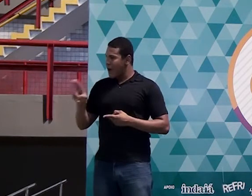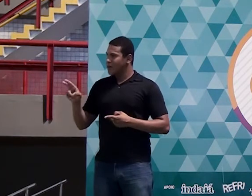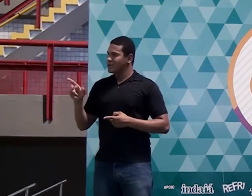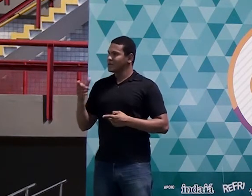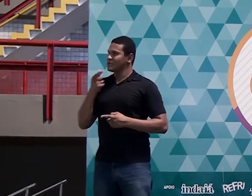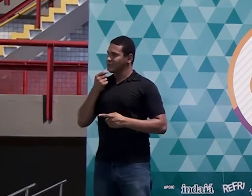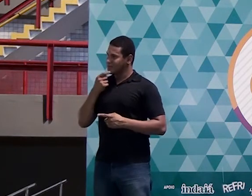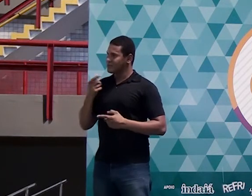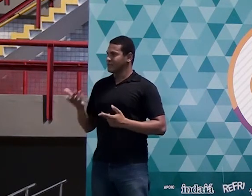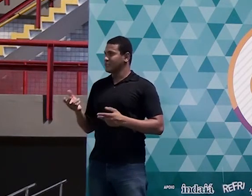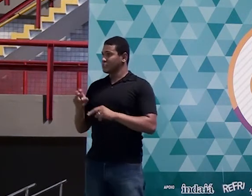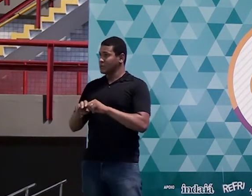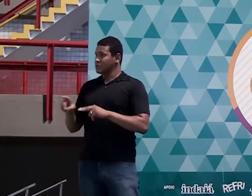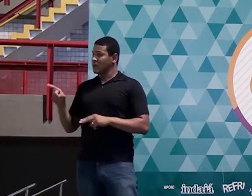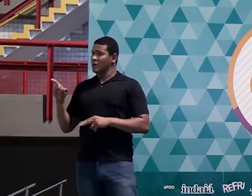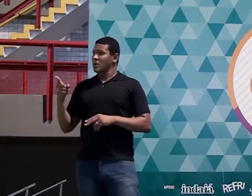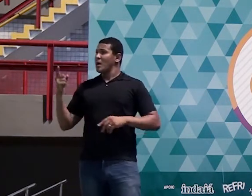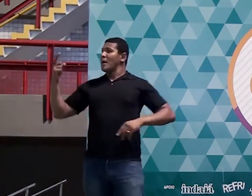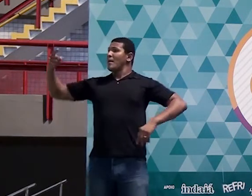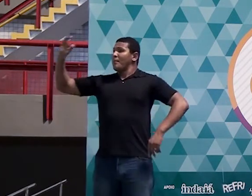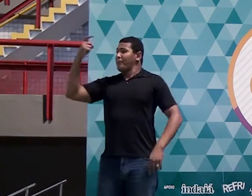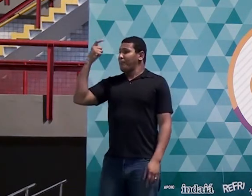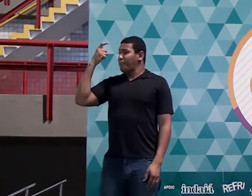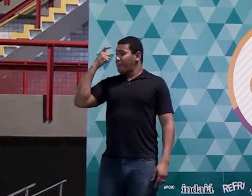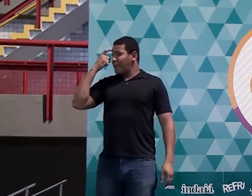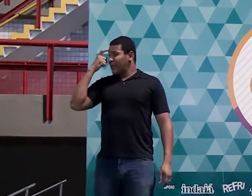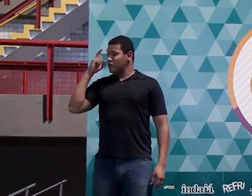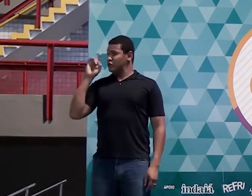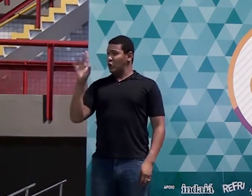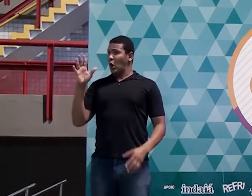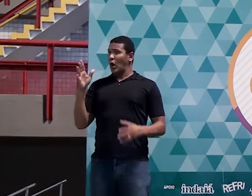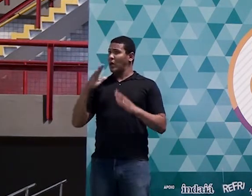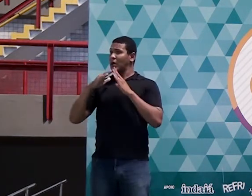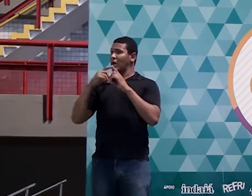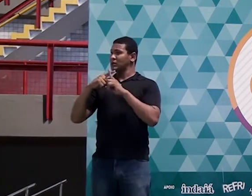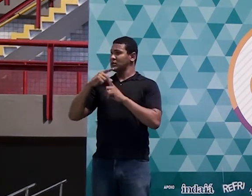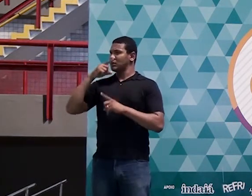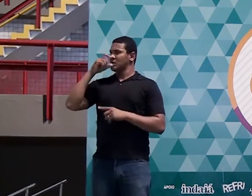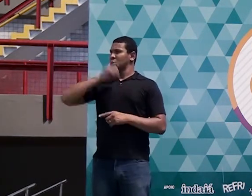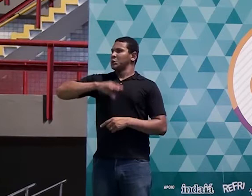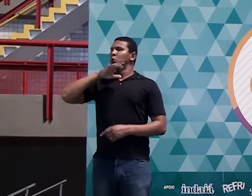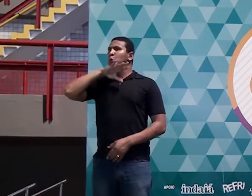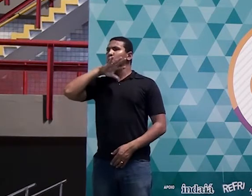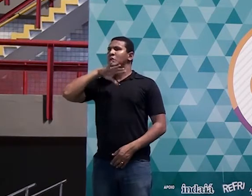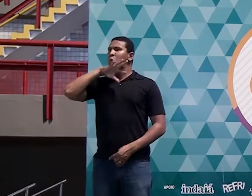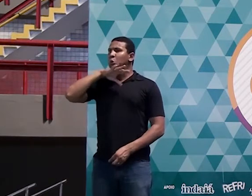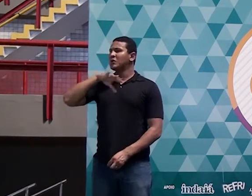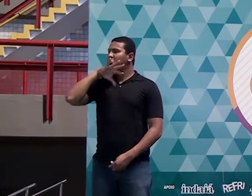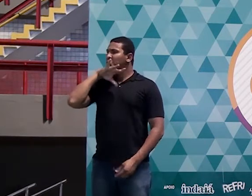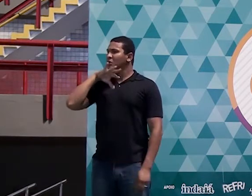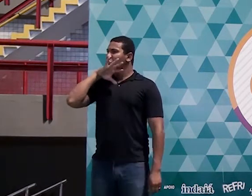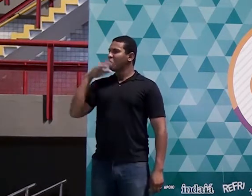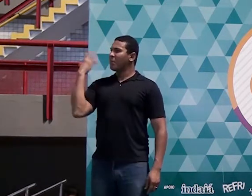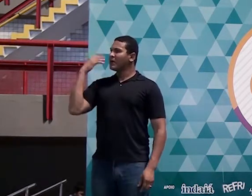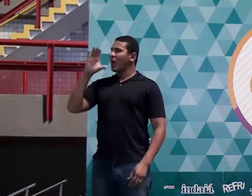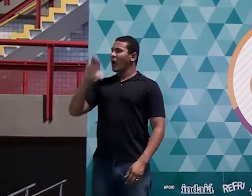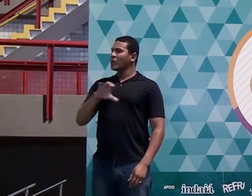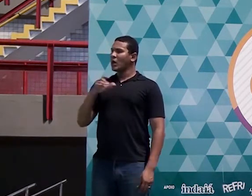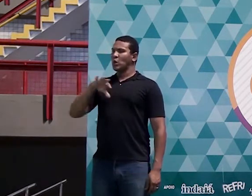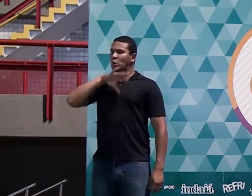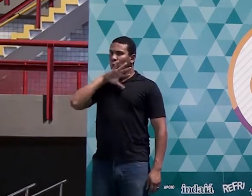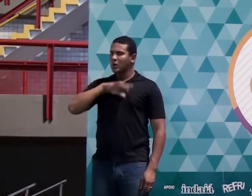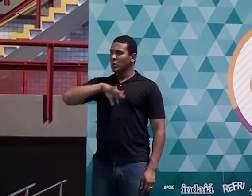cruel. E aí se vê a história só por um lado, não é verdade? Fica o tempo todo se falando que a igreja católica era